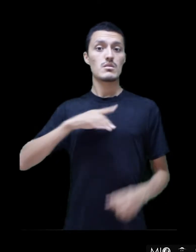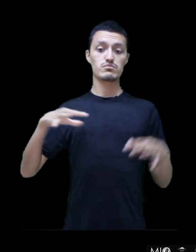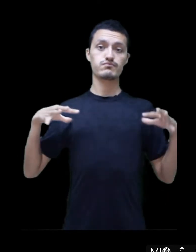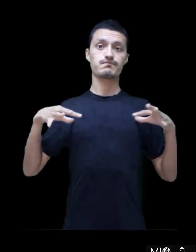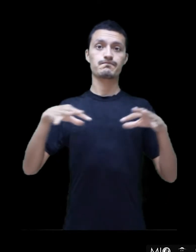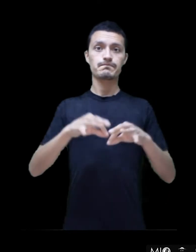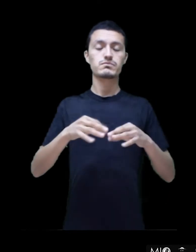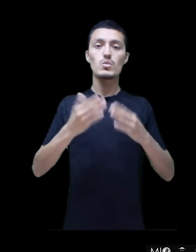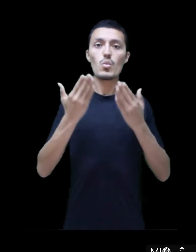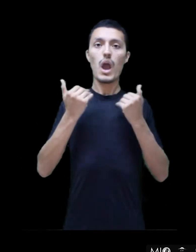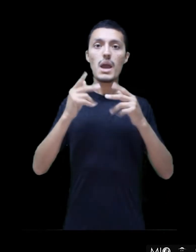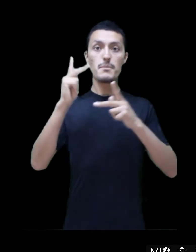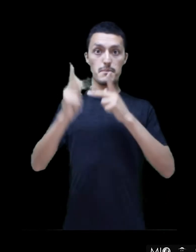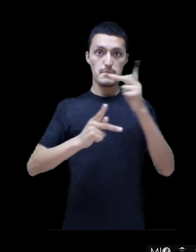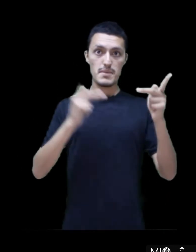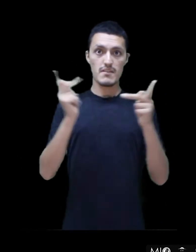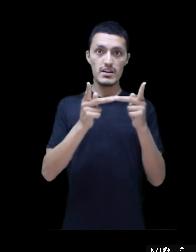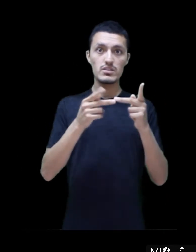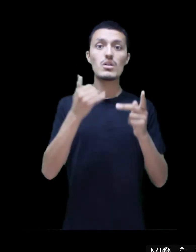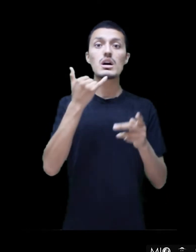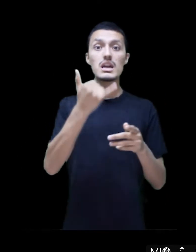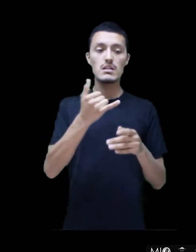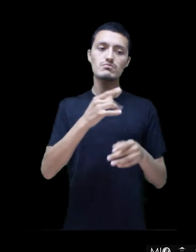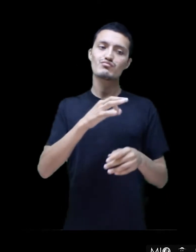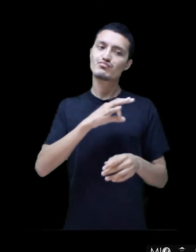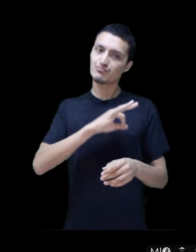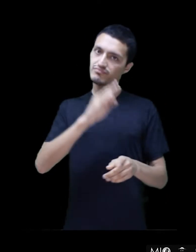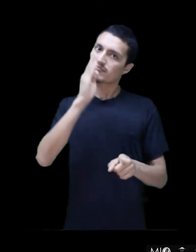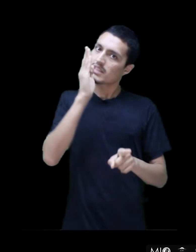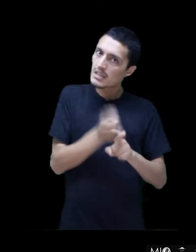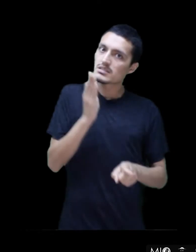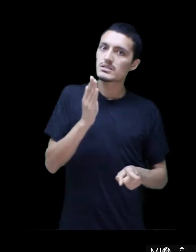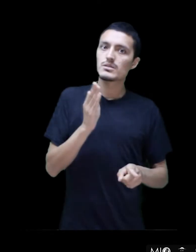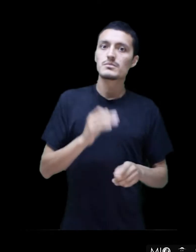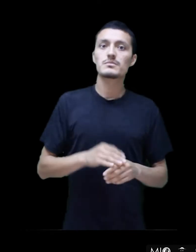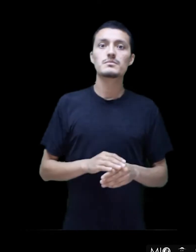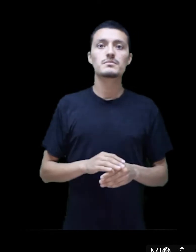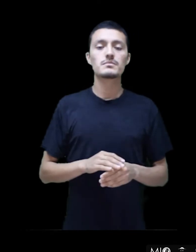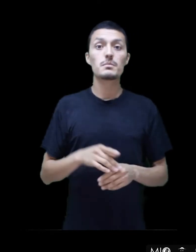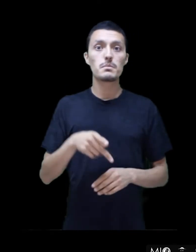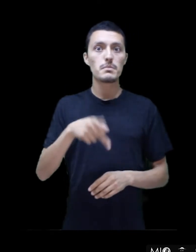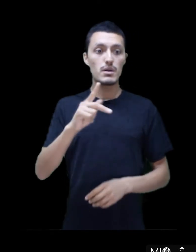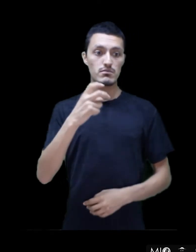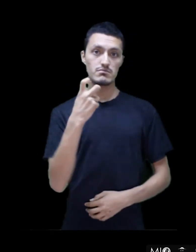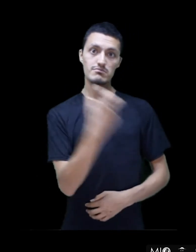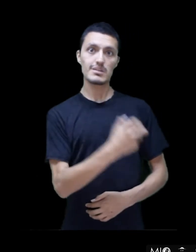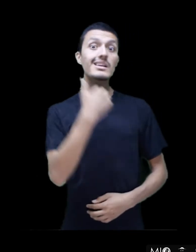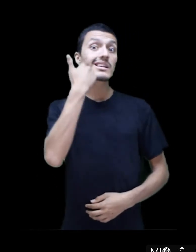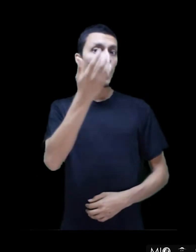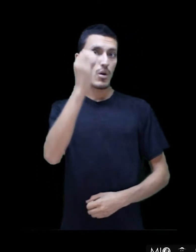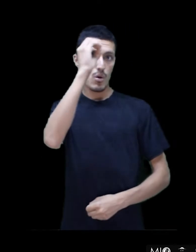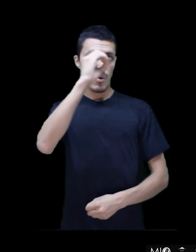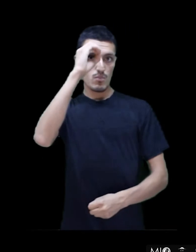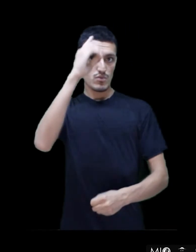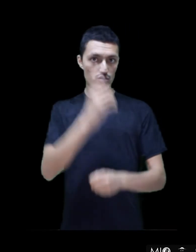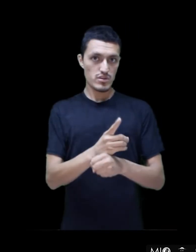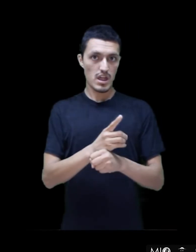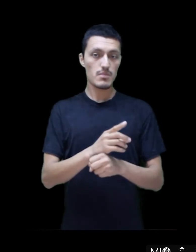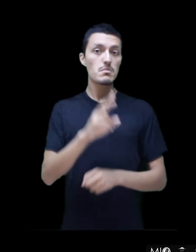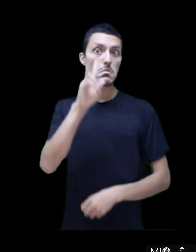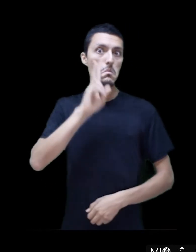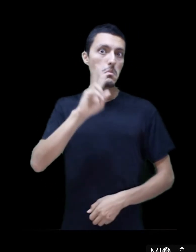creación es imperfecta y recibirá su castigo. Pero estos quisieron tener una